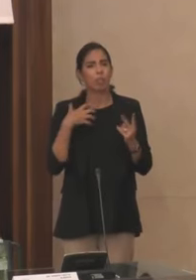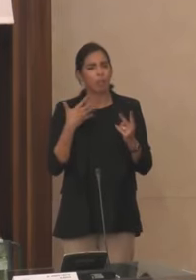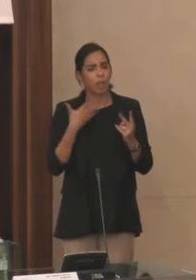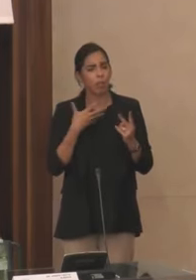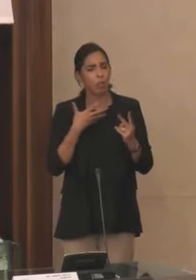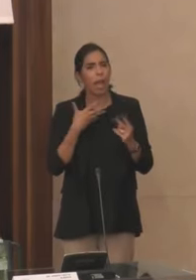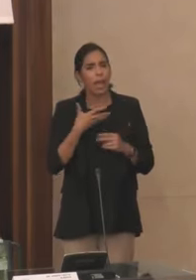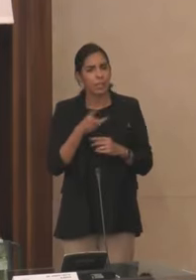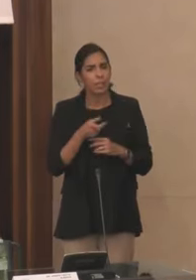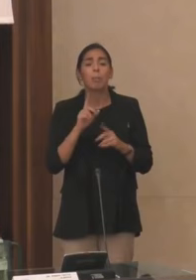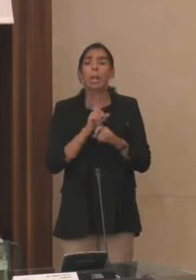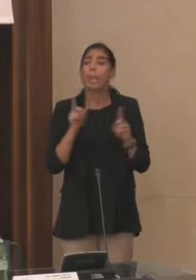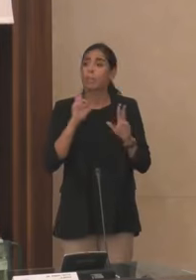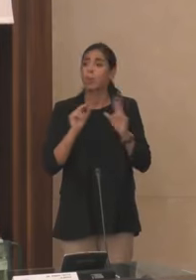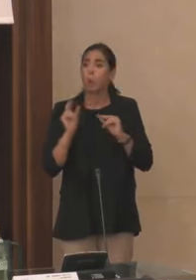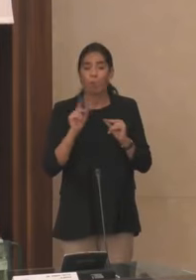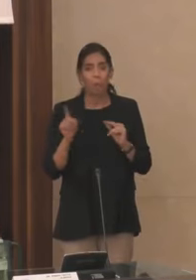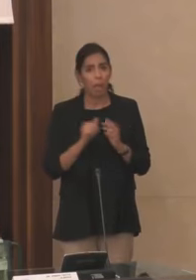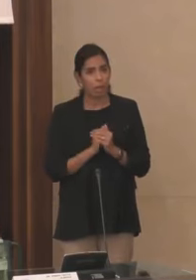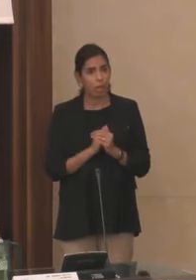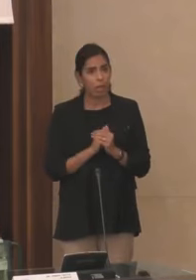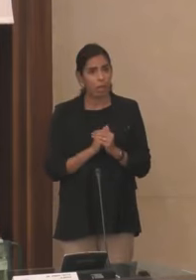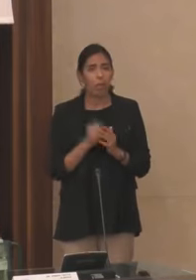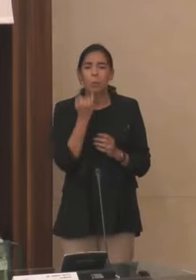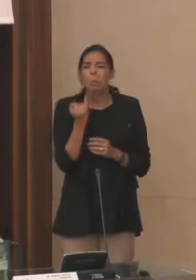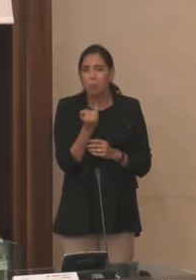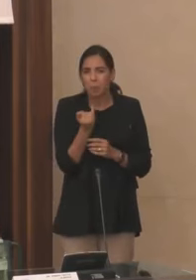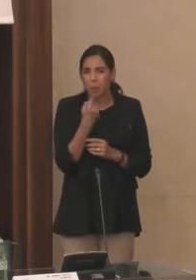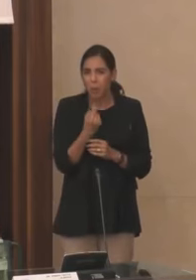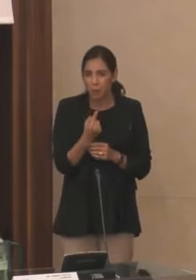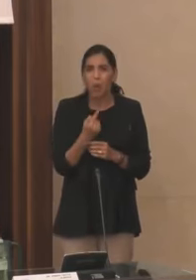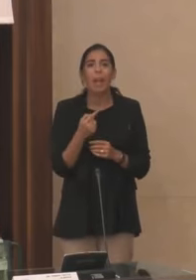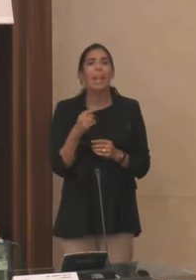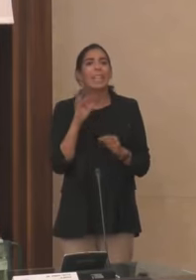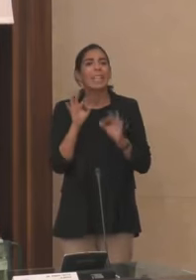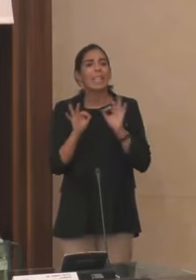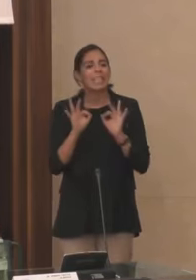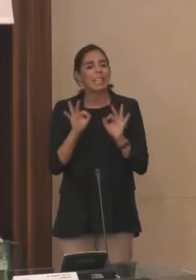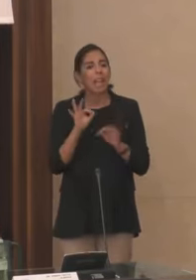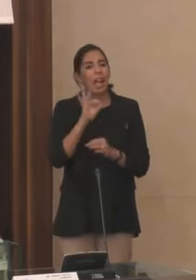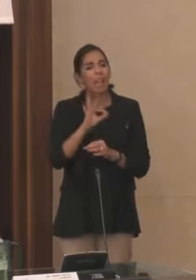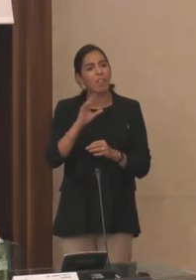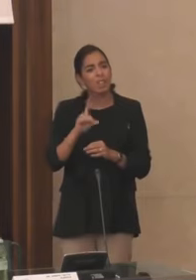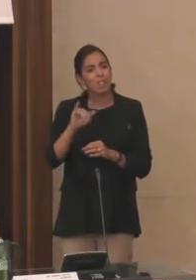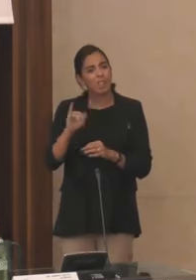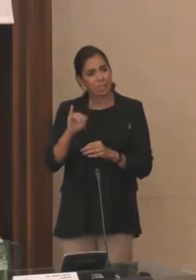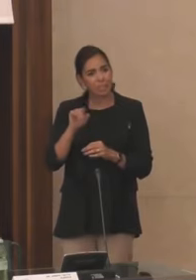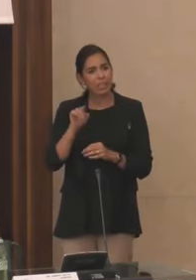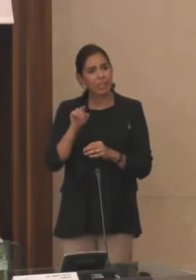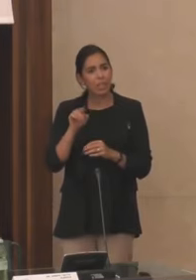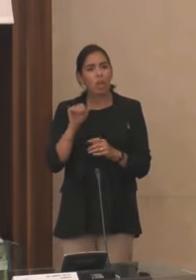ne parla. Una piccola nota di colore, la critica che ha fatto l'FDI nei confronti dell'ivermectina è stata